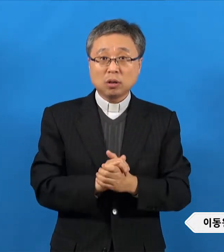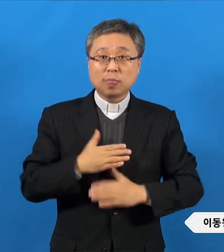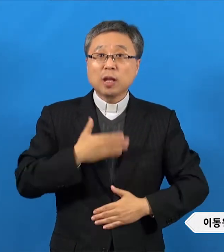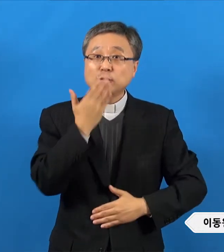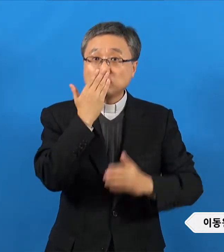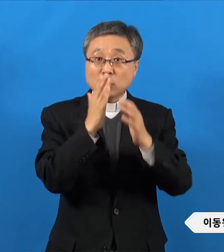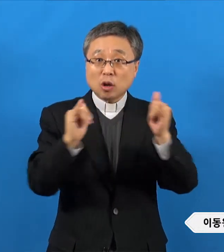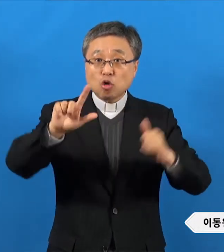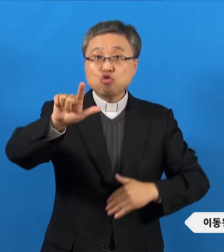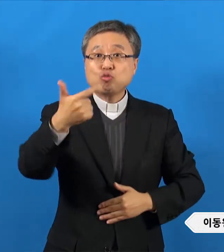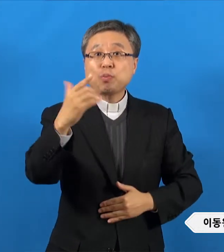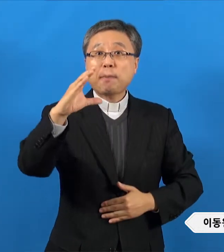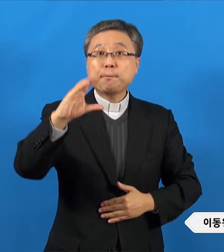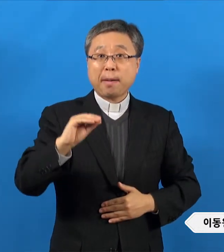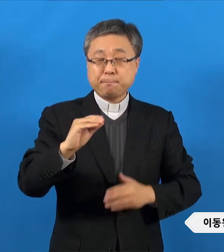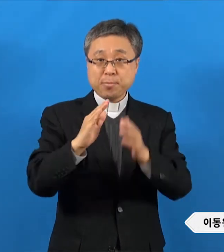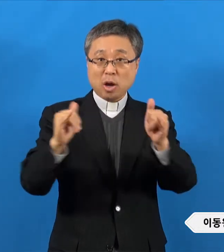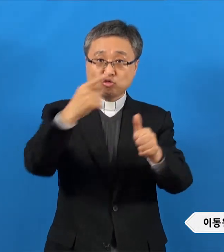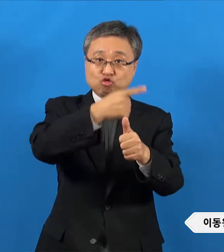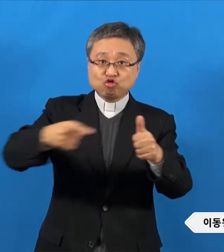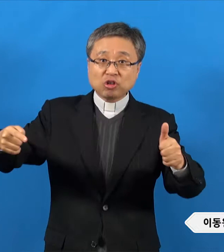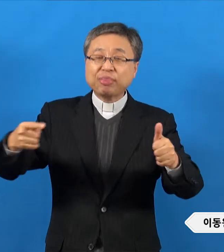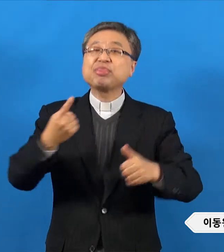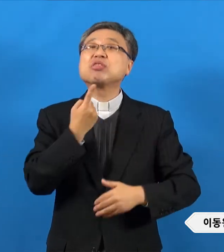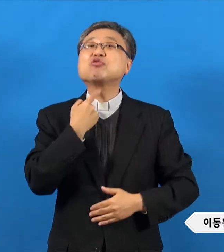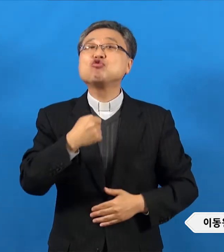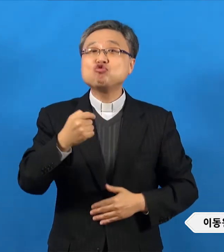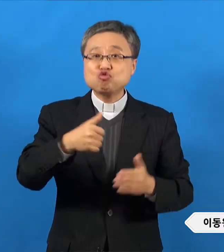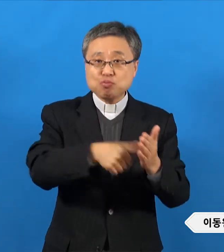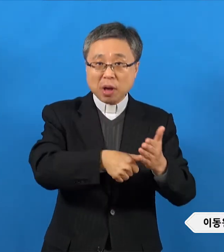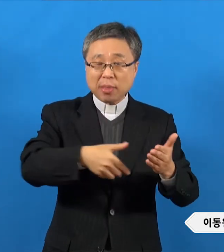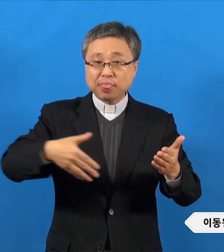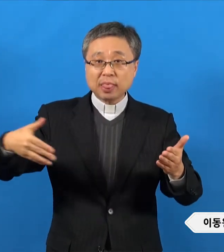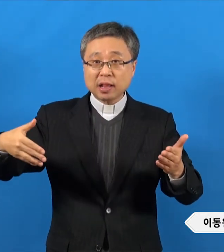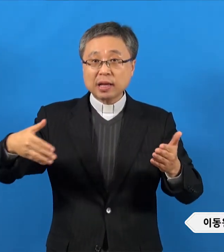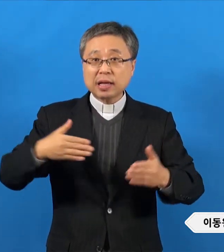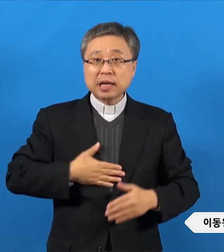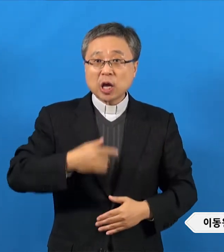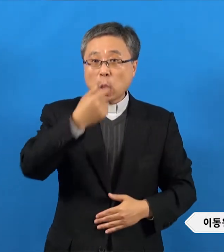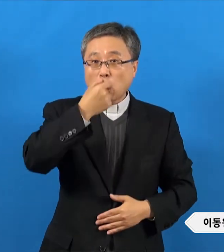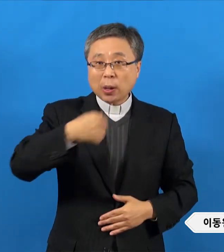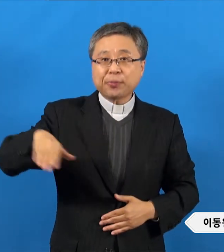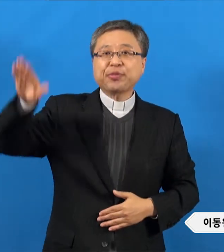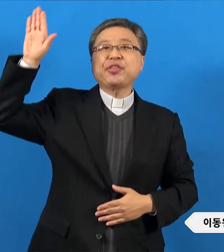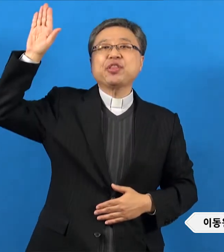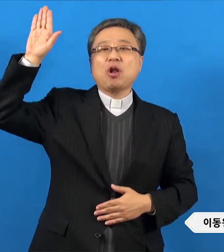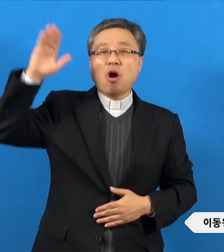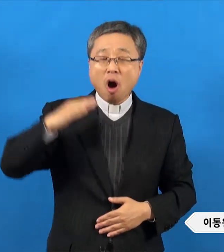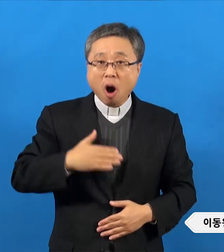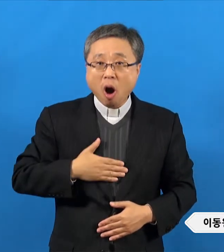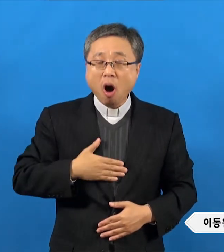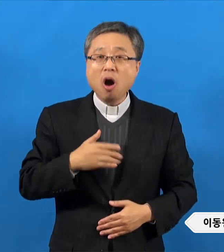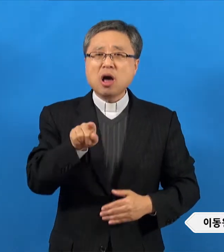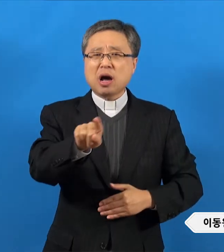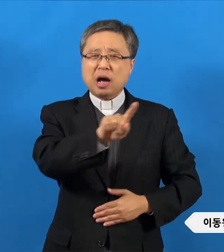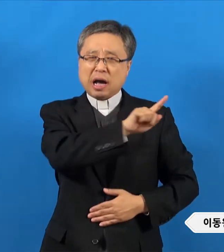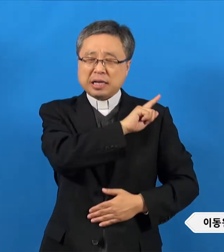유태인을 600만이나 죽였던 유명한 나치 독일의 히틀러. 이 히틀러에게 가장